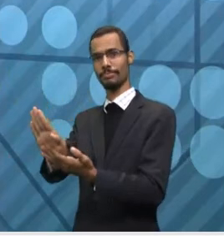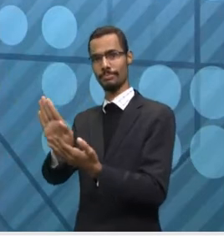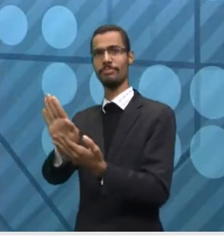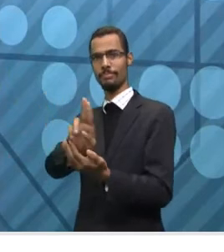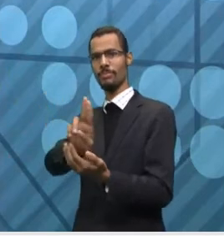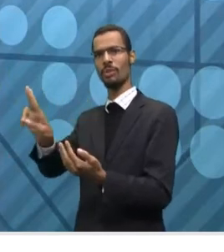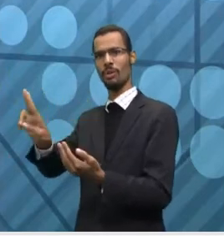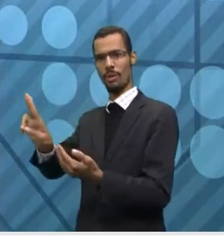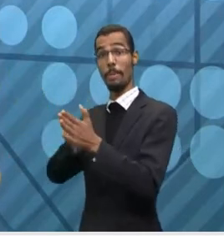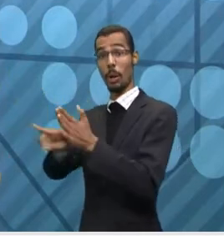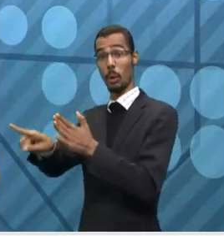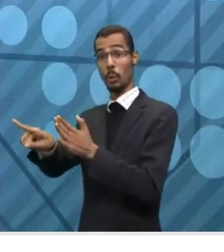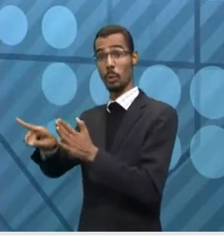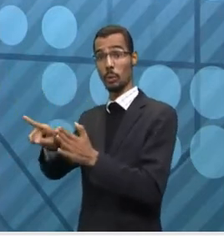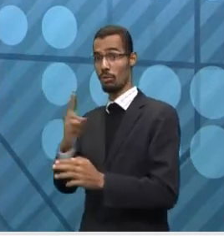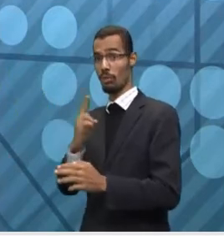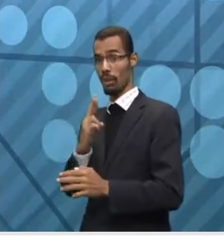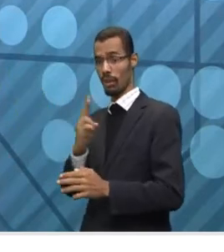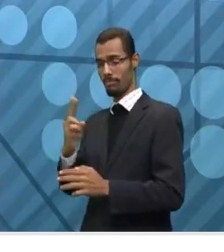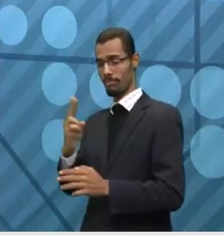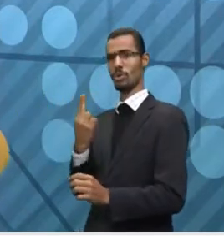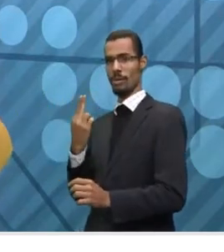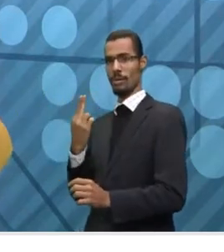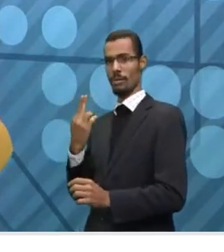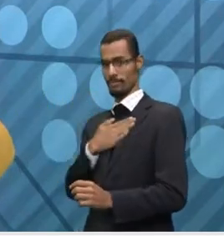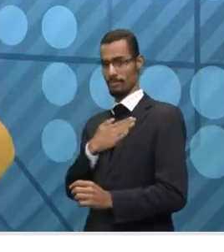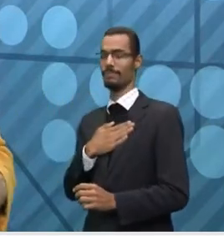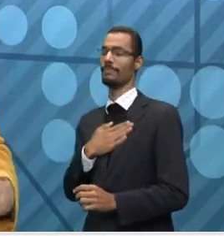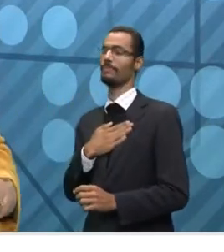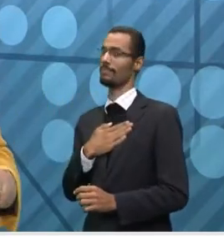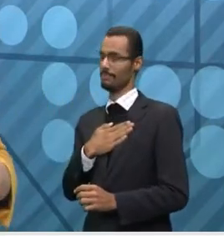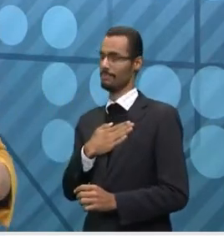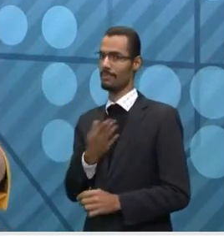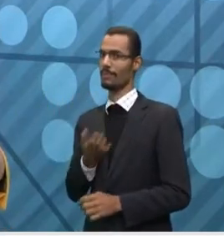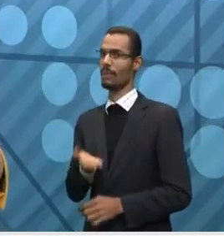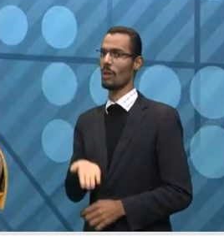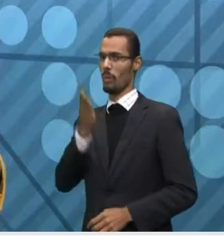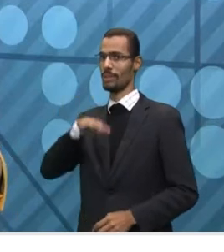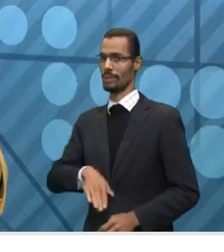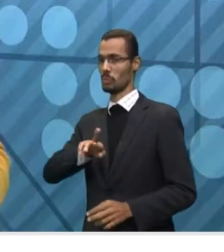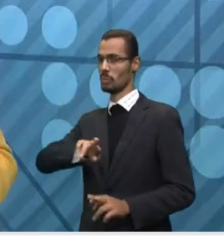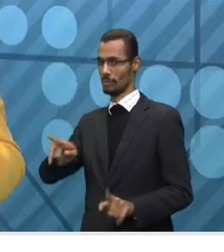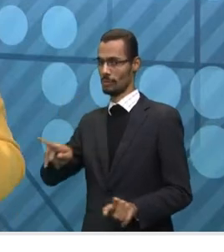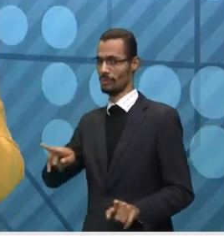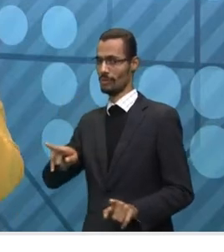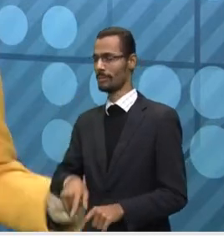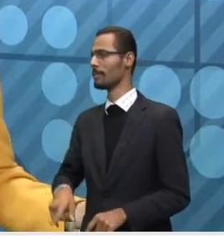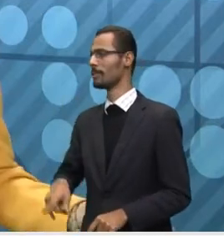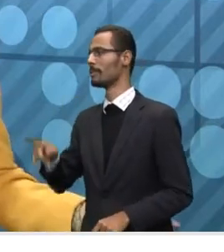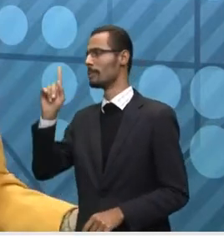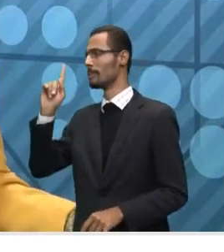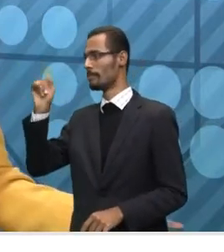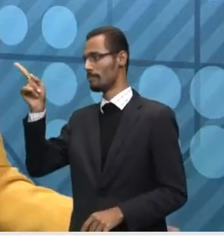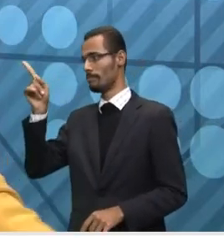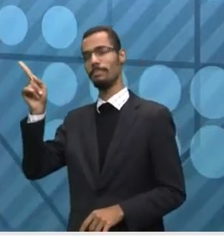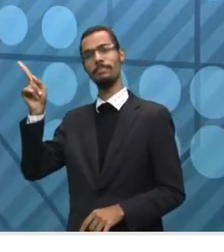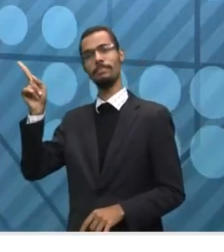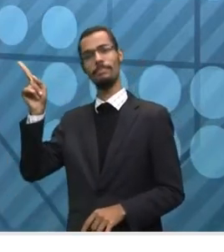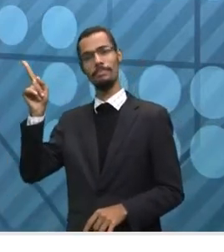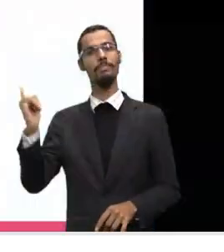frente. Nome. Responde meu nome. A orientação da palma da mão é ao contrário. Os traços não